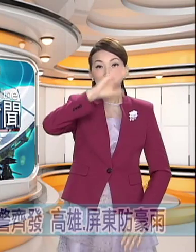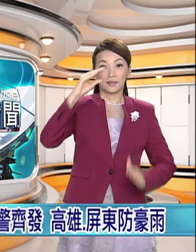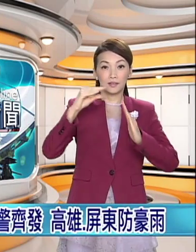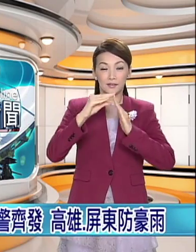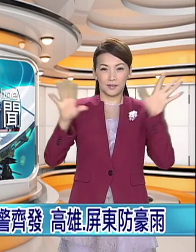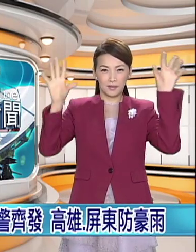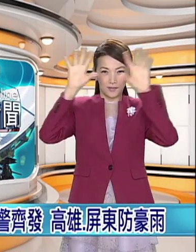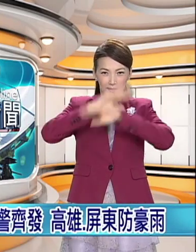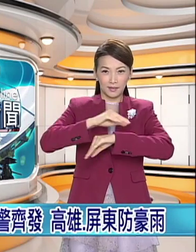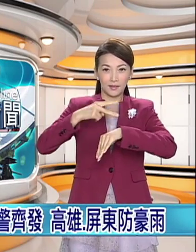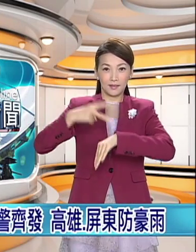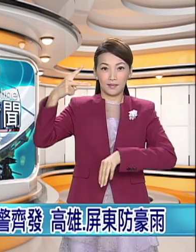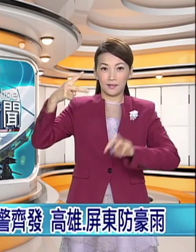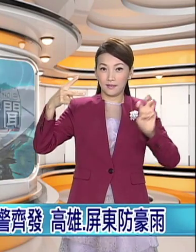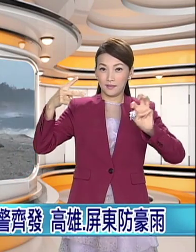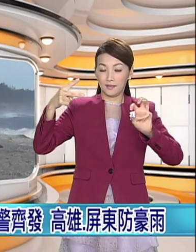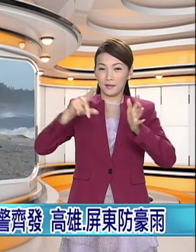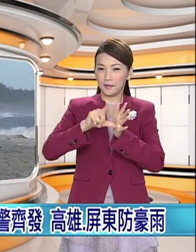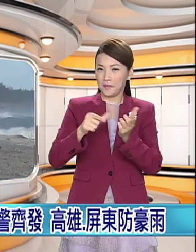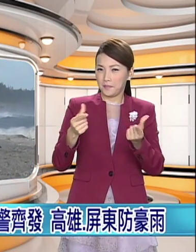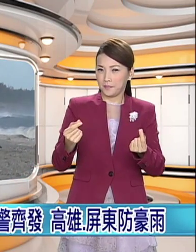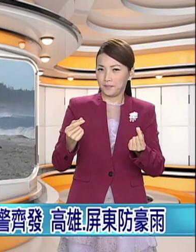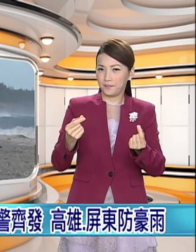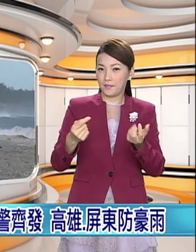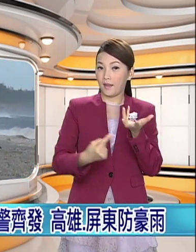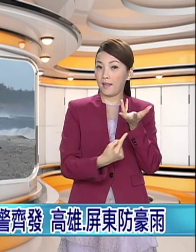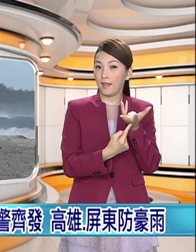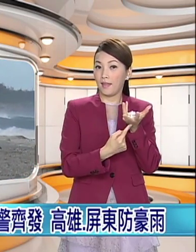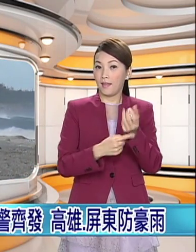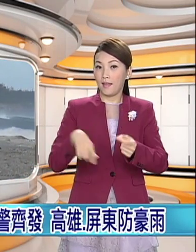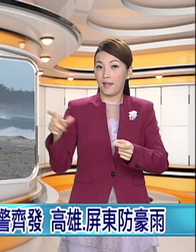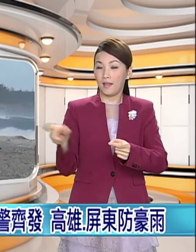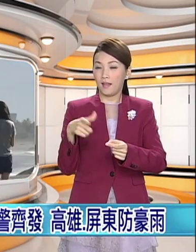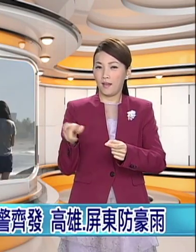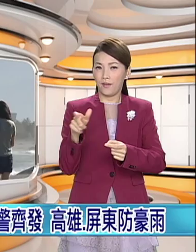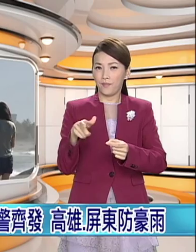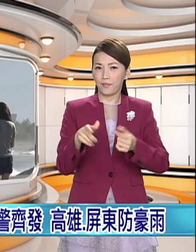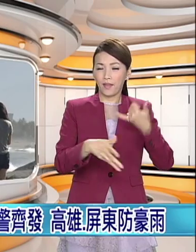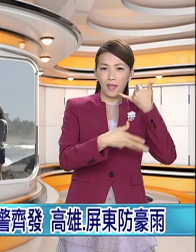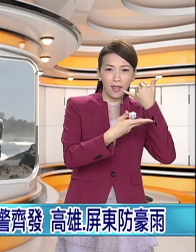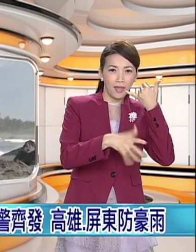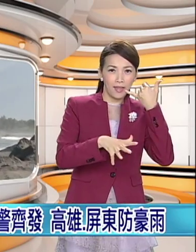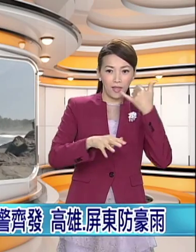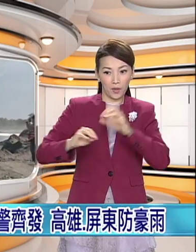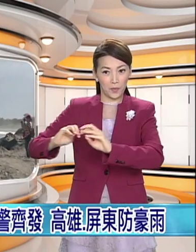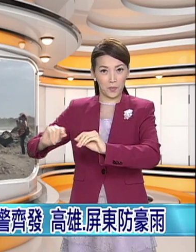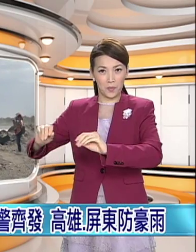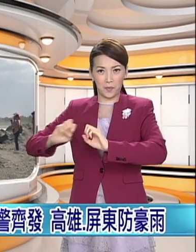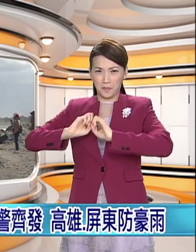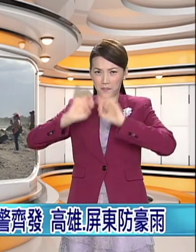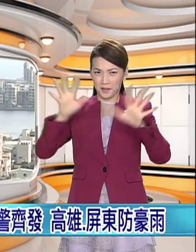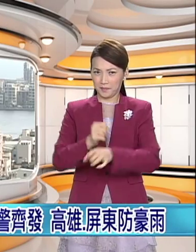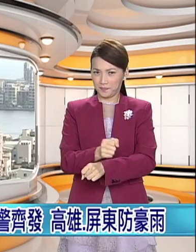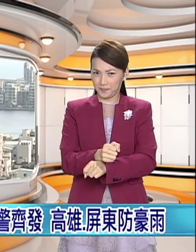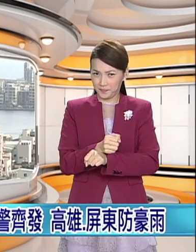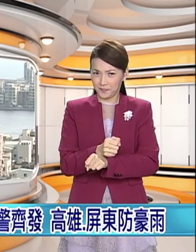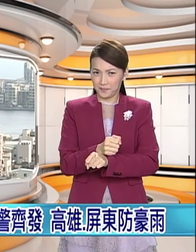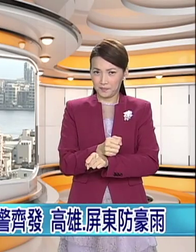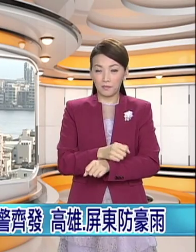气象局今天凌晨2:30同步发布了莲花的海上陆上台风警报，